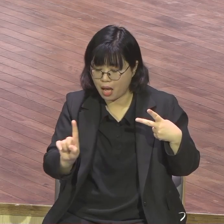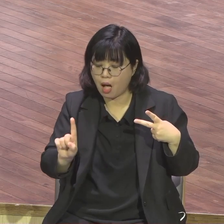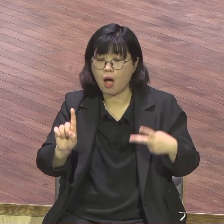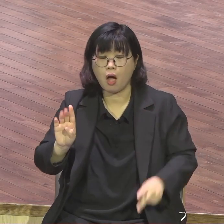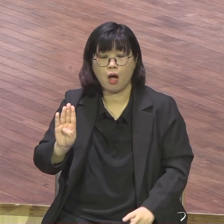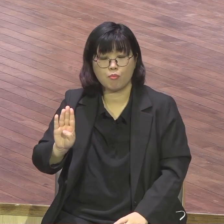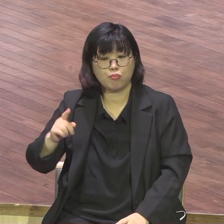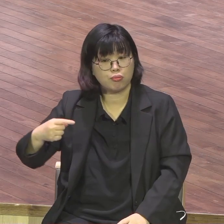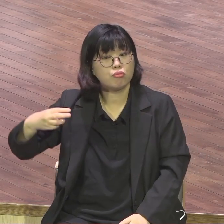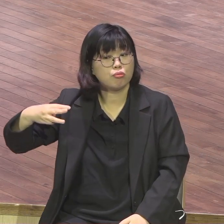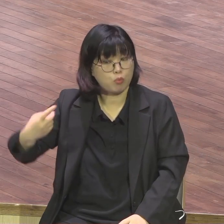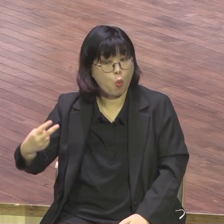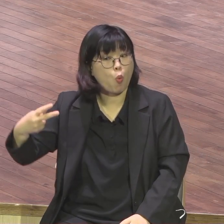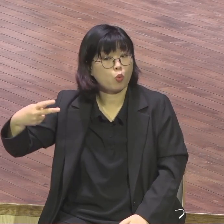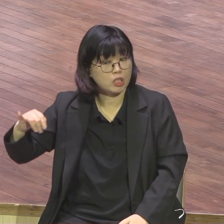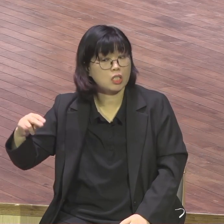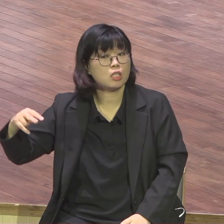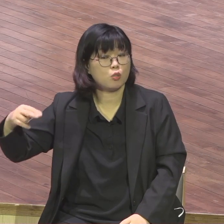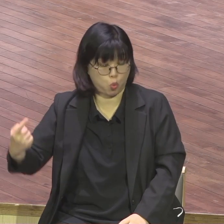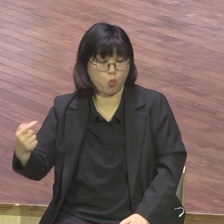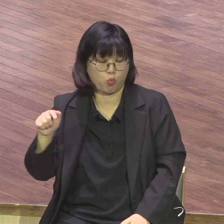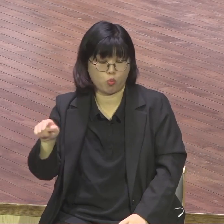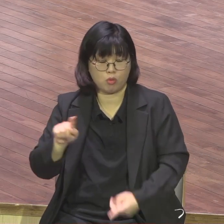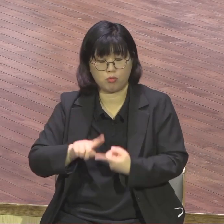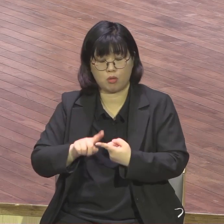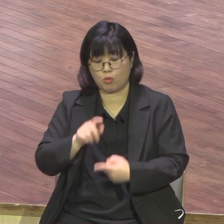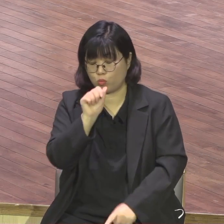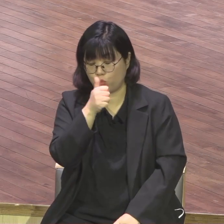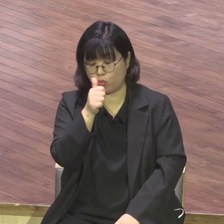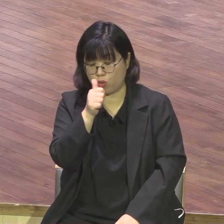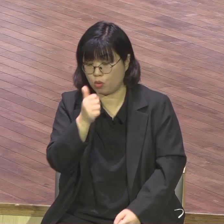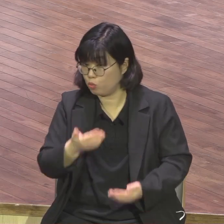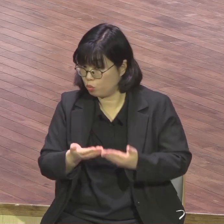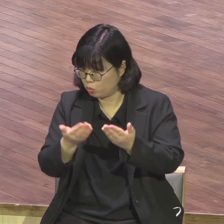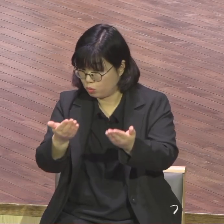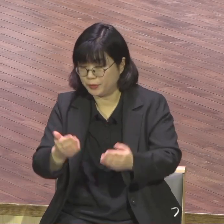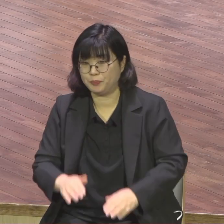이 에바브로디도는 빌립보